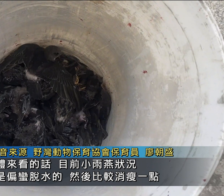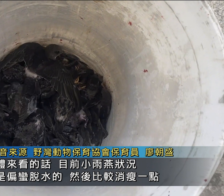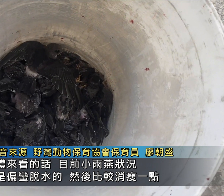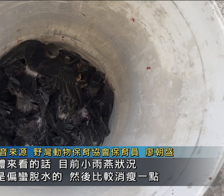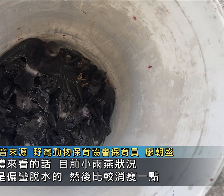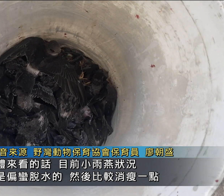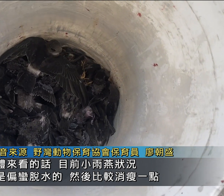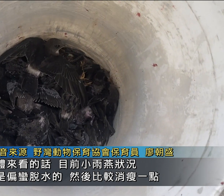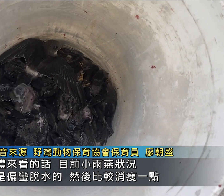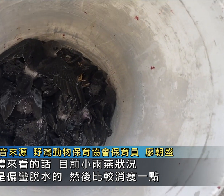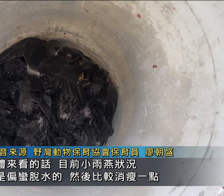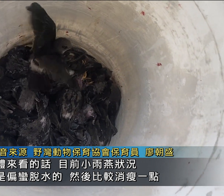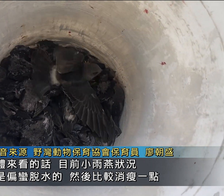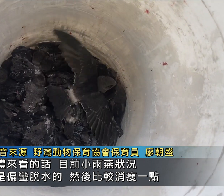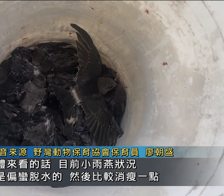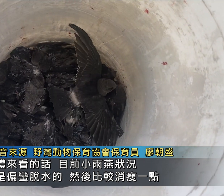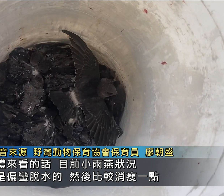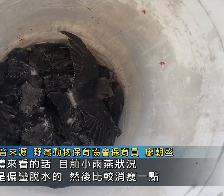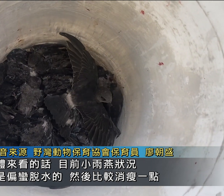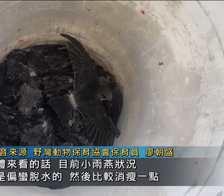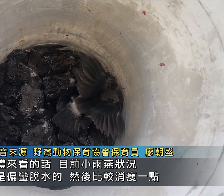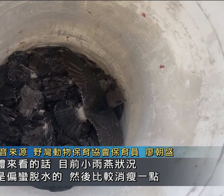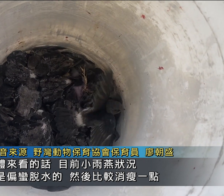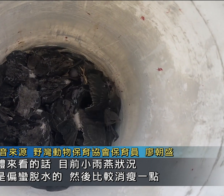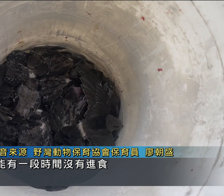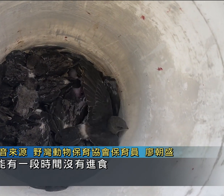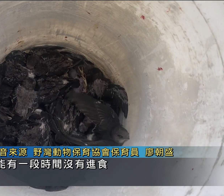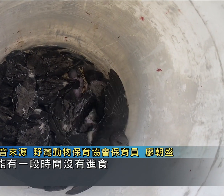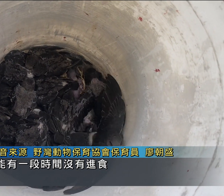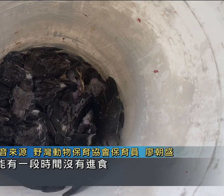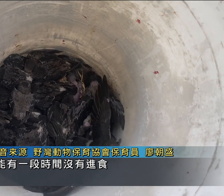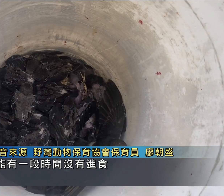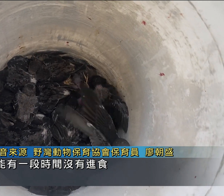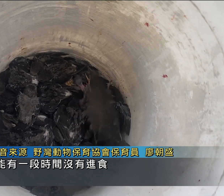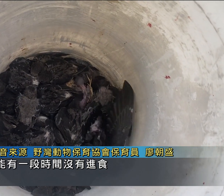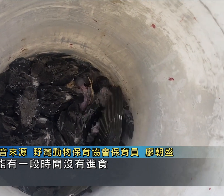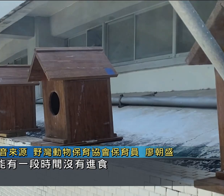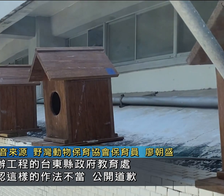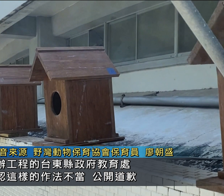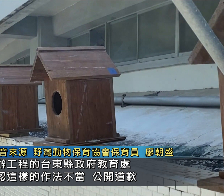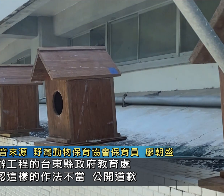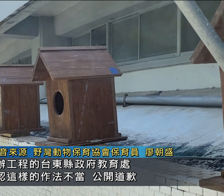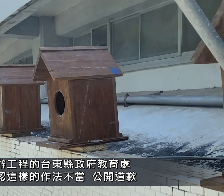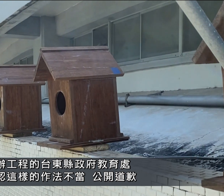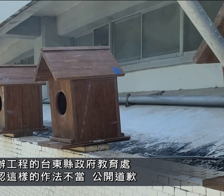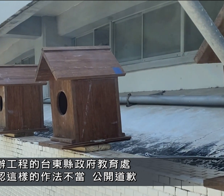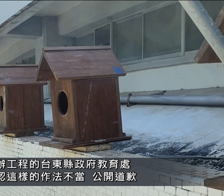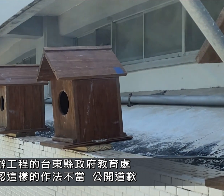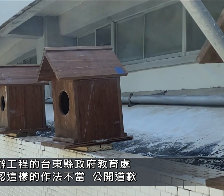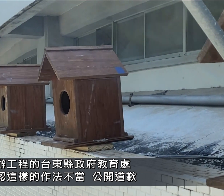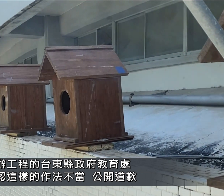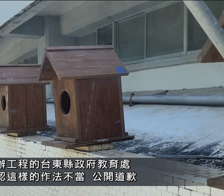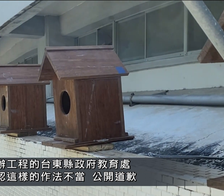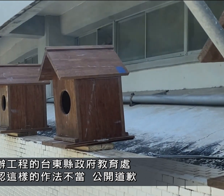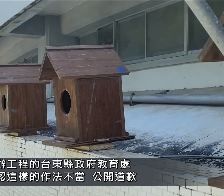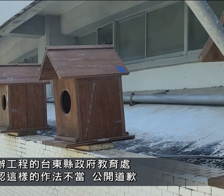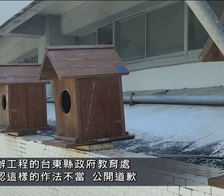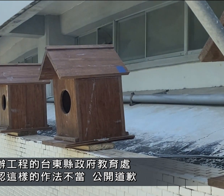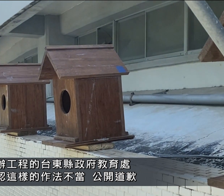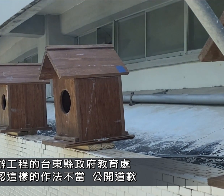都是偏蛮脱水的，然后比较消瘦一点，可能有一段时间没有进食。 承办工程的台东县政府教育处承认这样的做法不